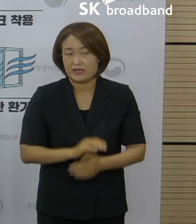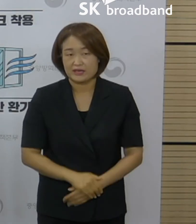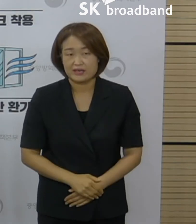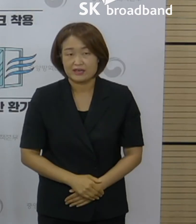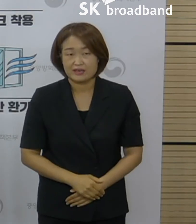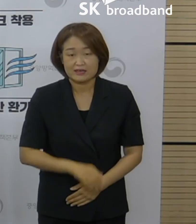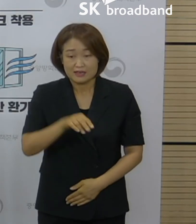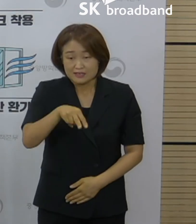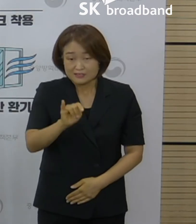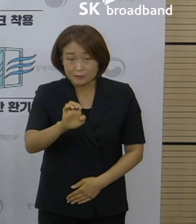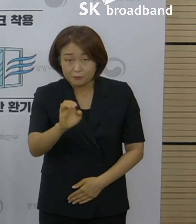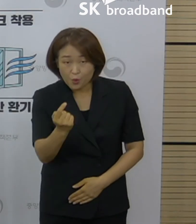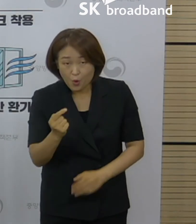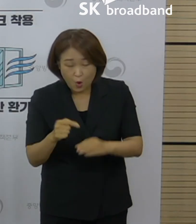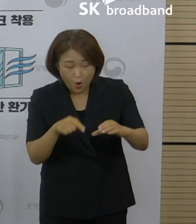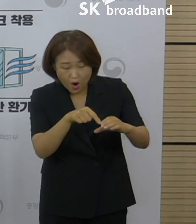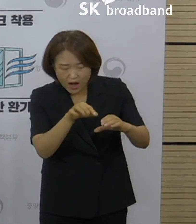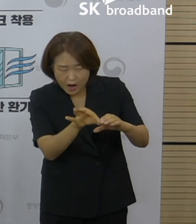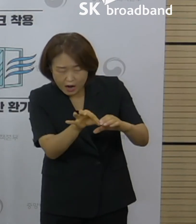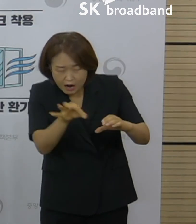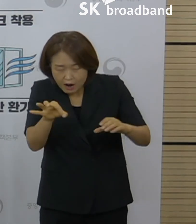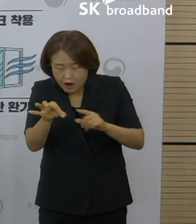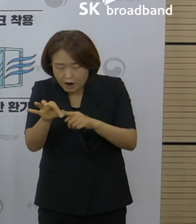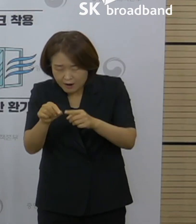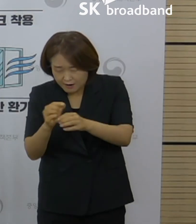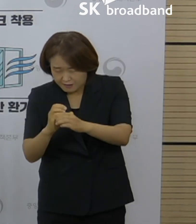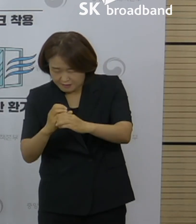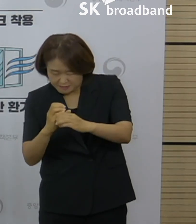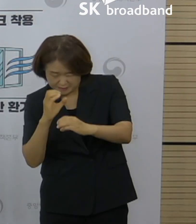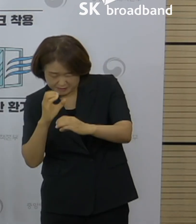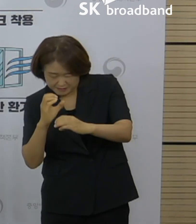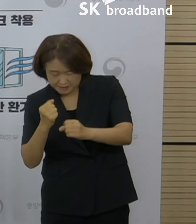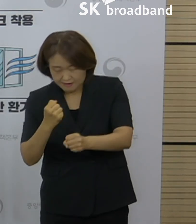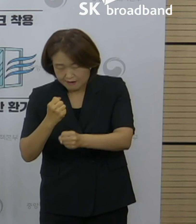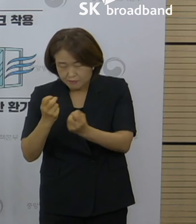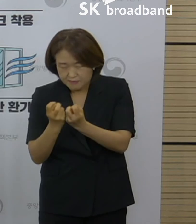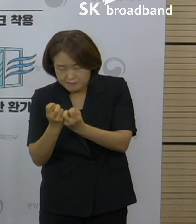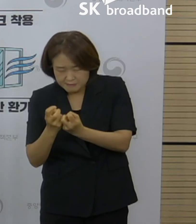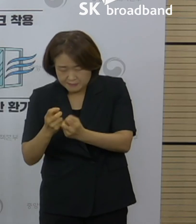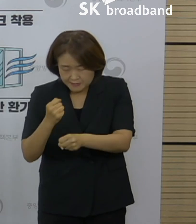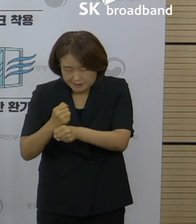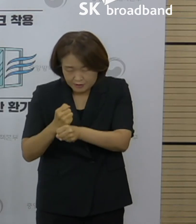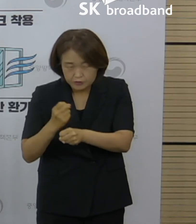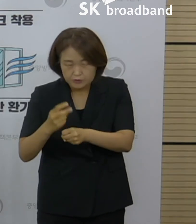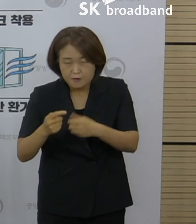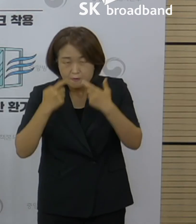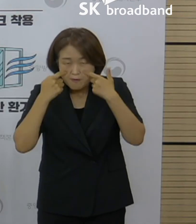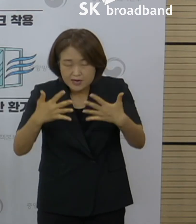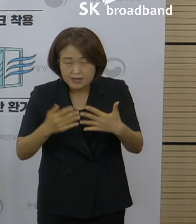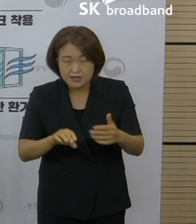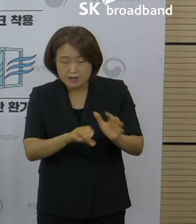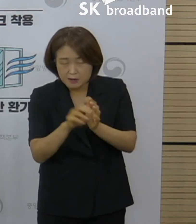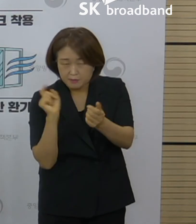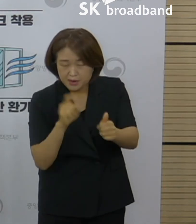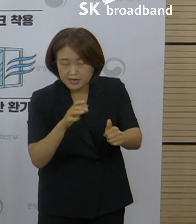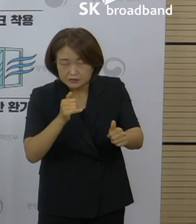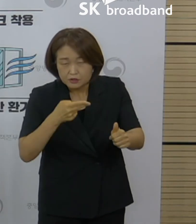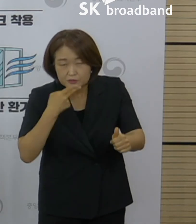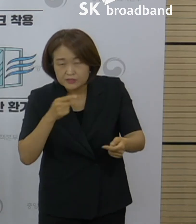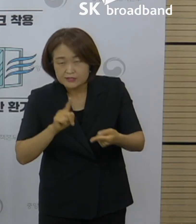외에 좀 더 신속하고 간편하면서도 정확한 진단 방법을 개발하는 데에도 전